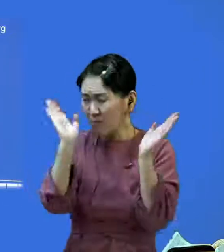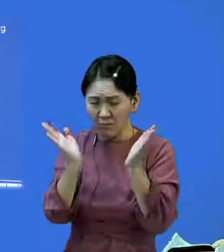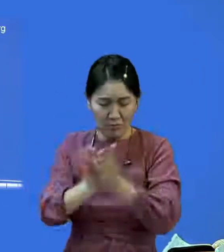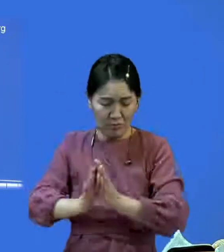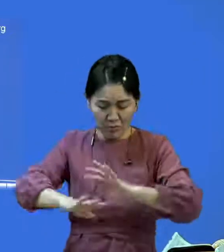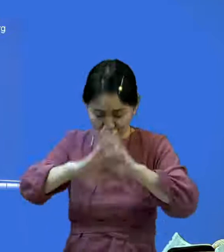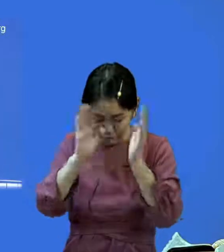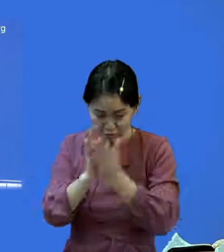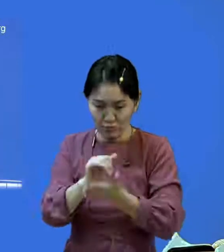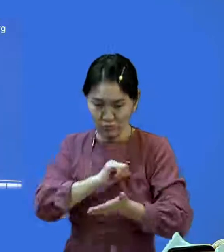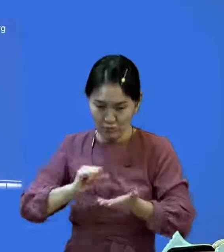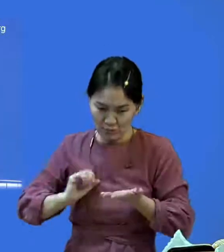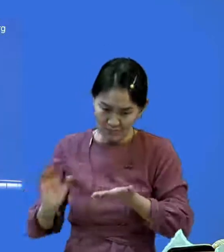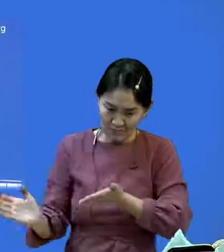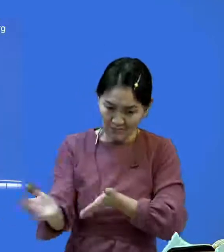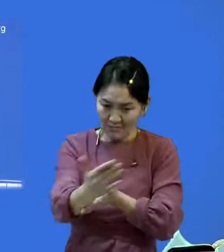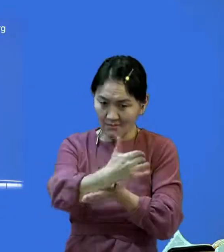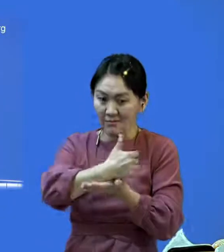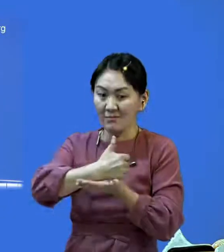авч